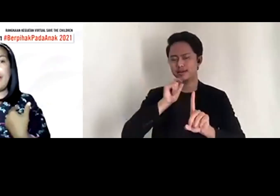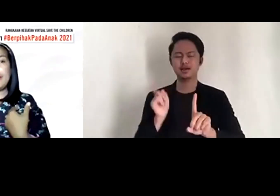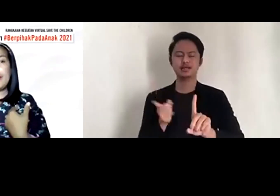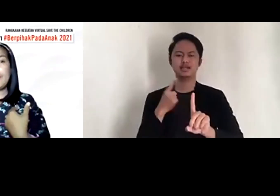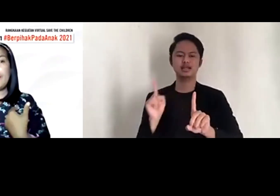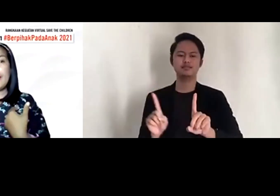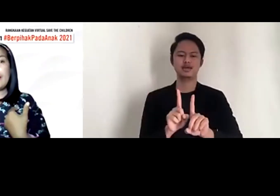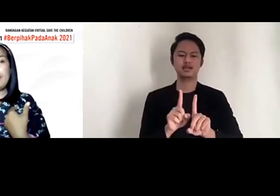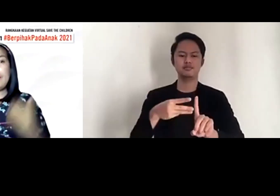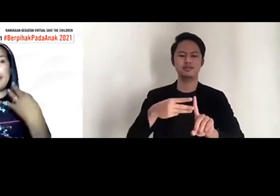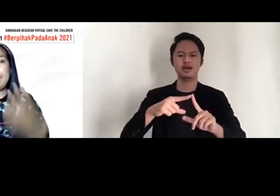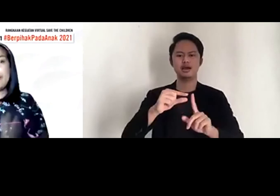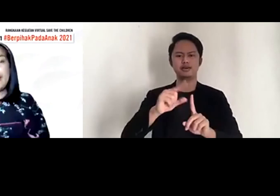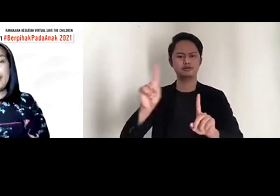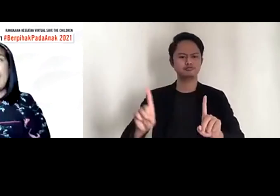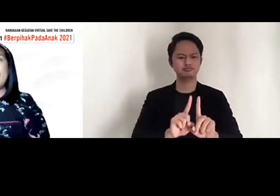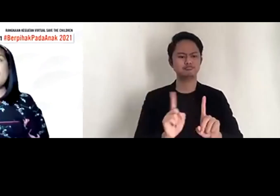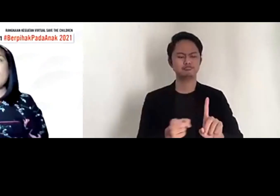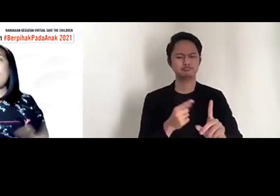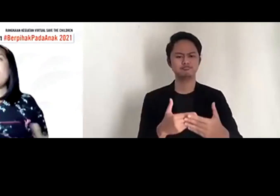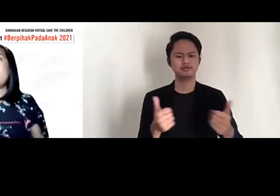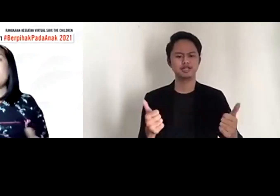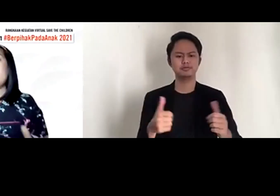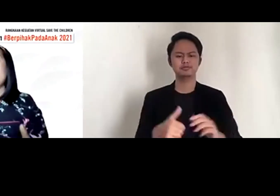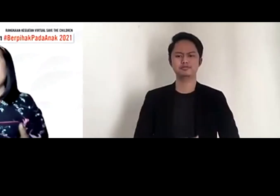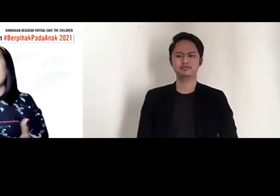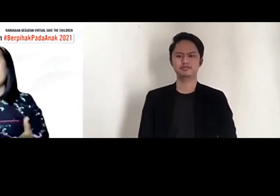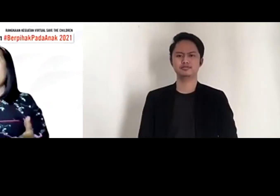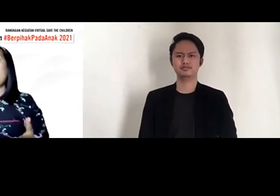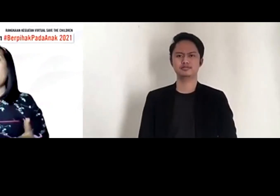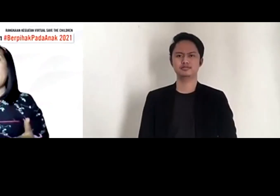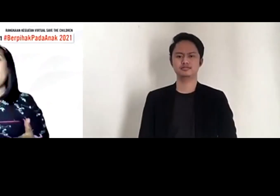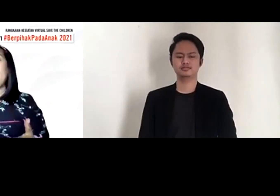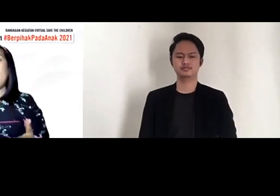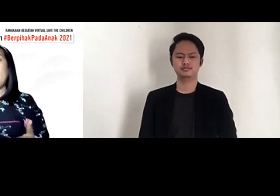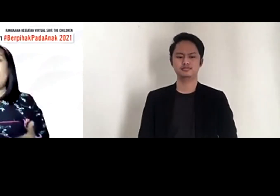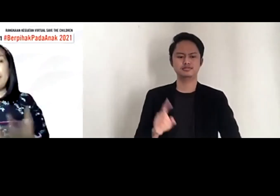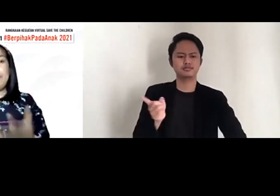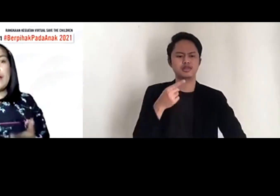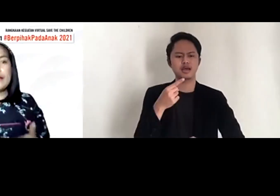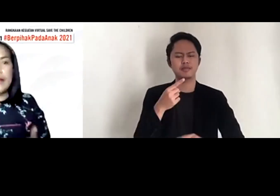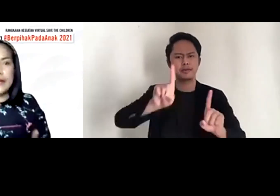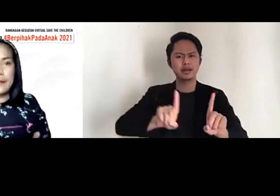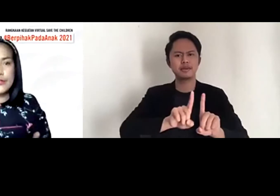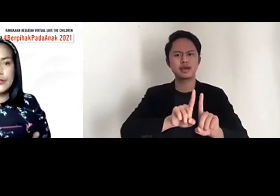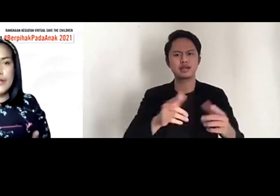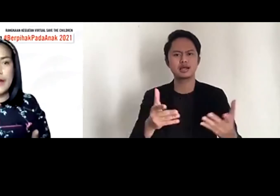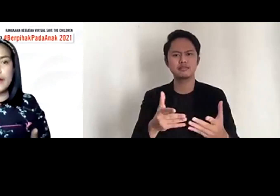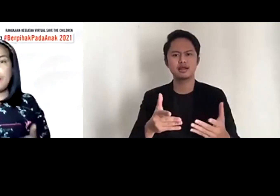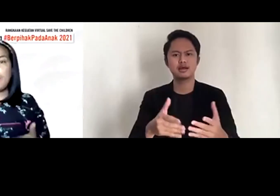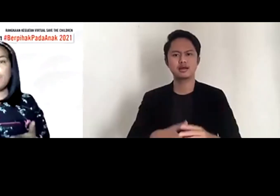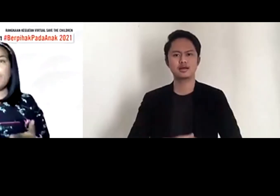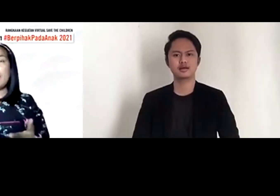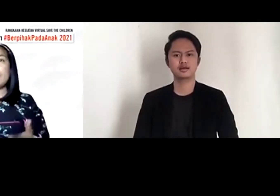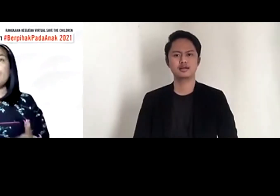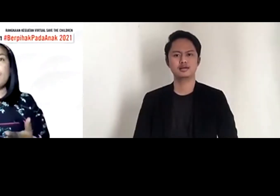Ketika BAP dilakukan, kami mendampingi. Ada juga kami ini melakukan pendampingan terhadap kasus anak